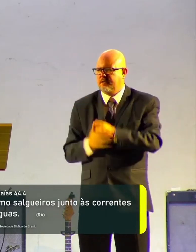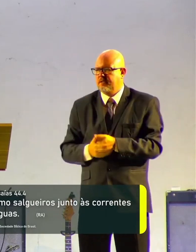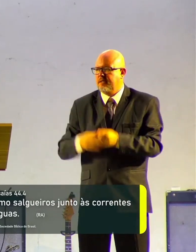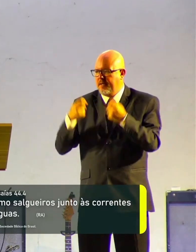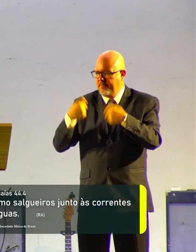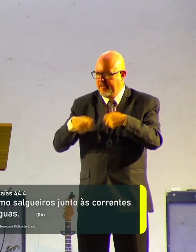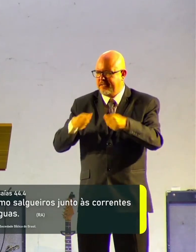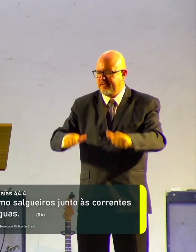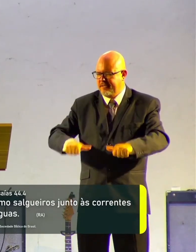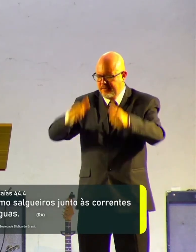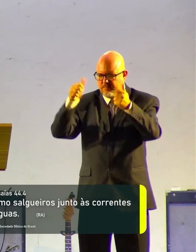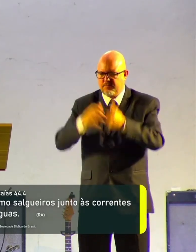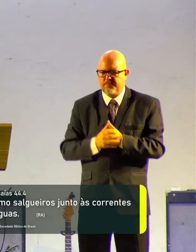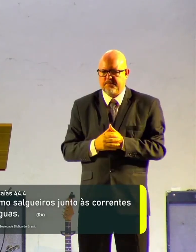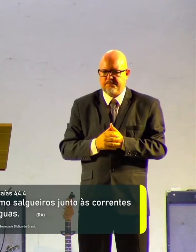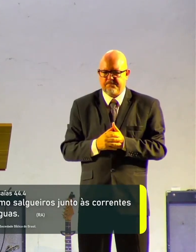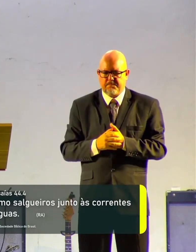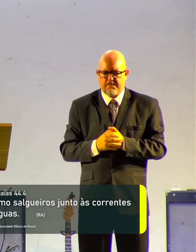Precisamos de um avivamento.